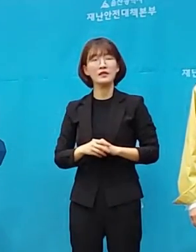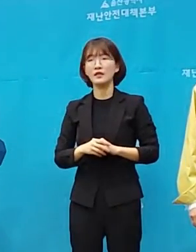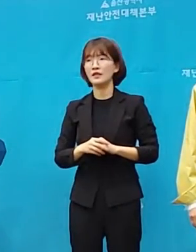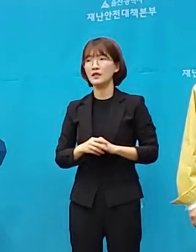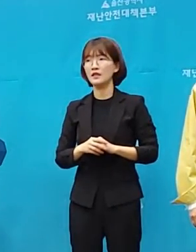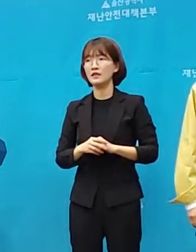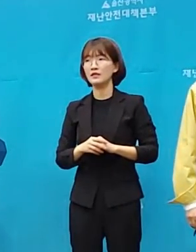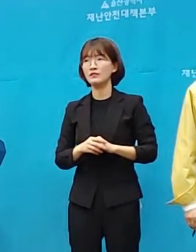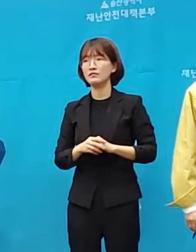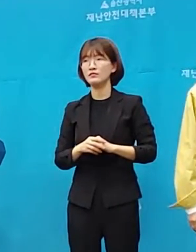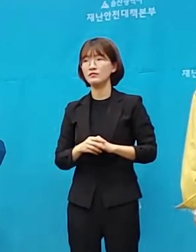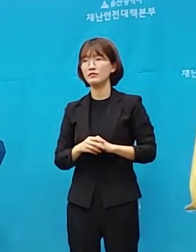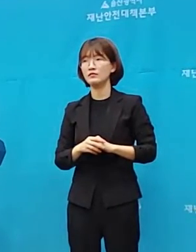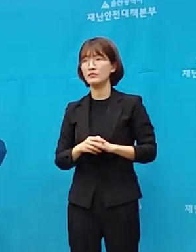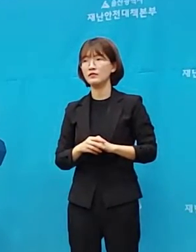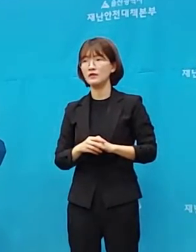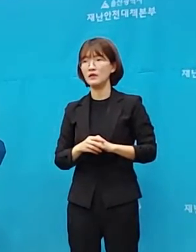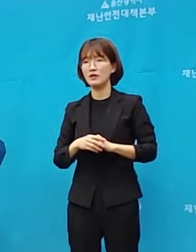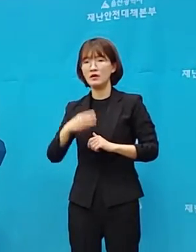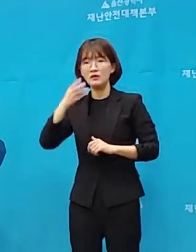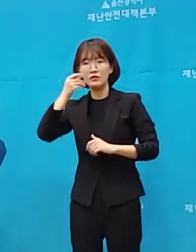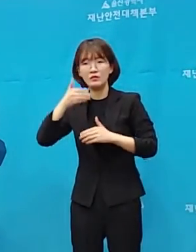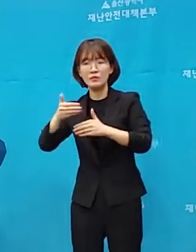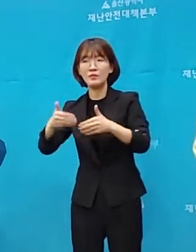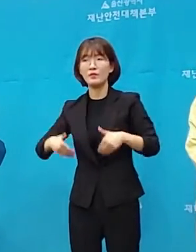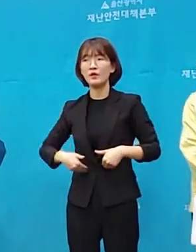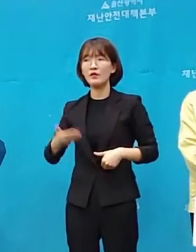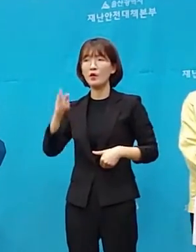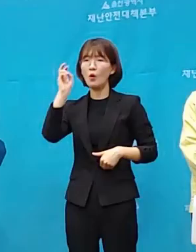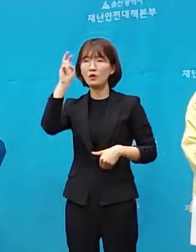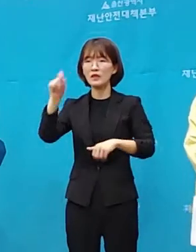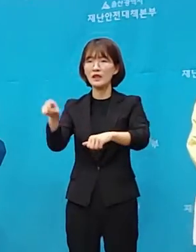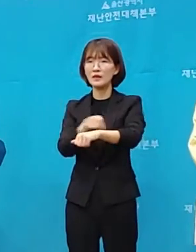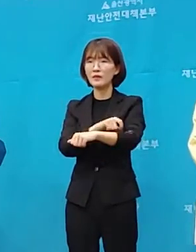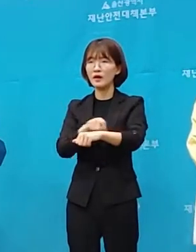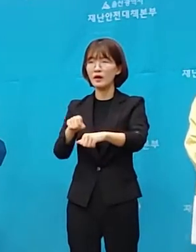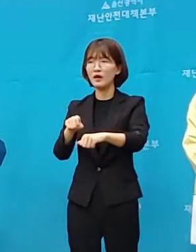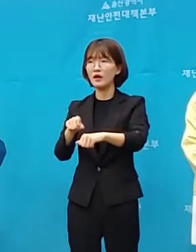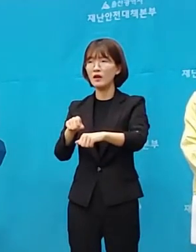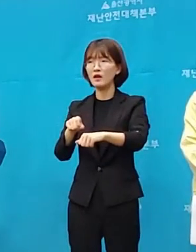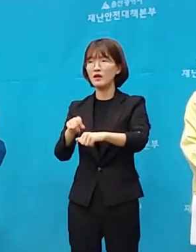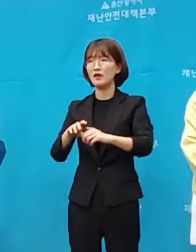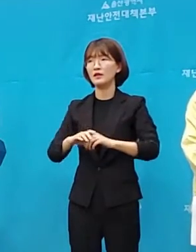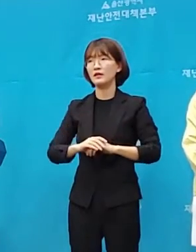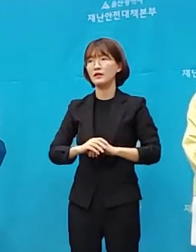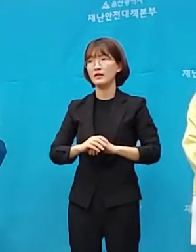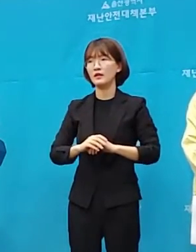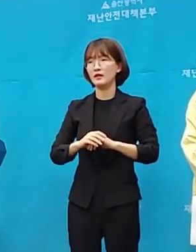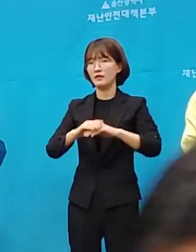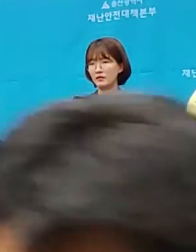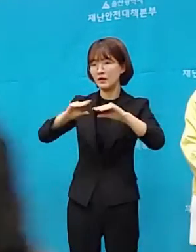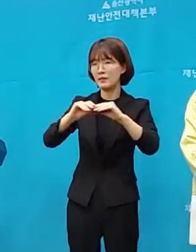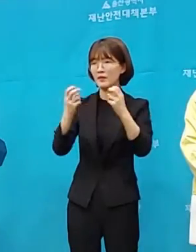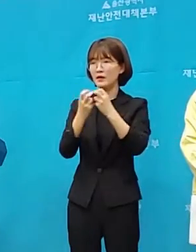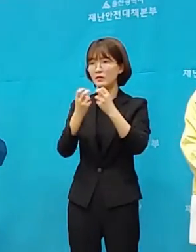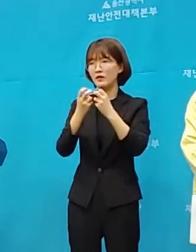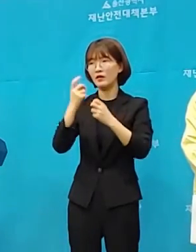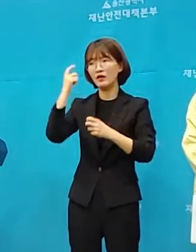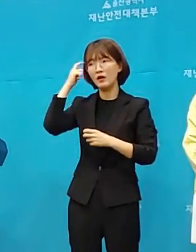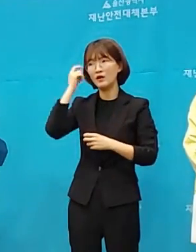잘 적용이 돼야 될 건데 거기에 대한 뭐 특별한 어떤 대처를 갖고 계시는지